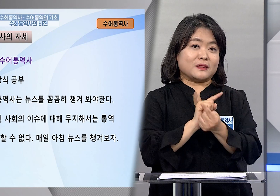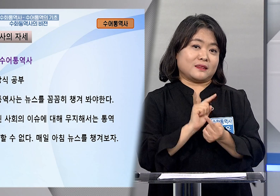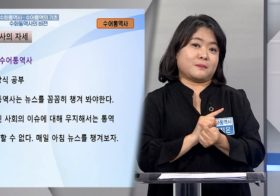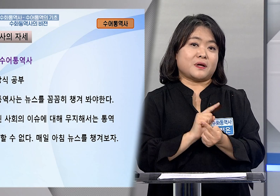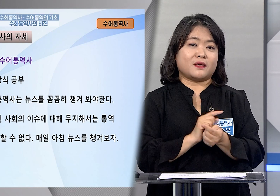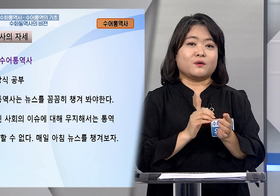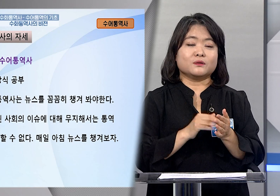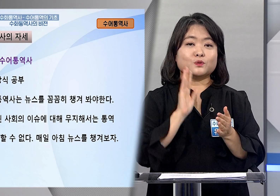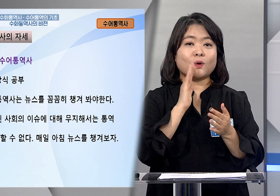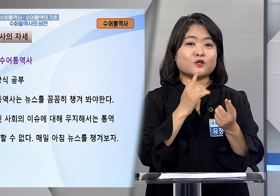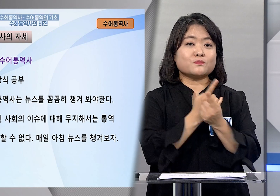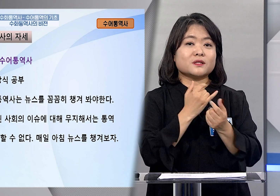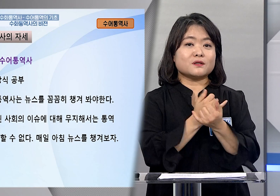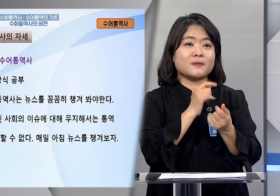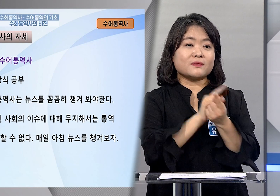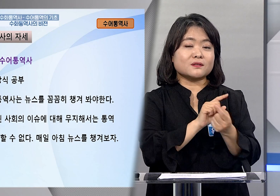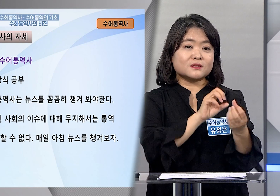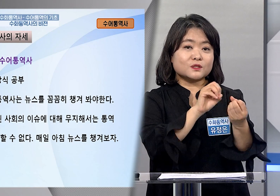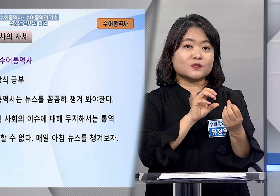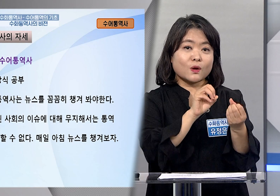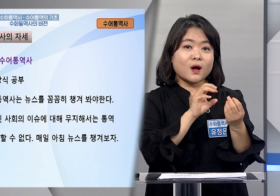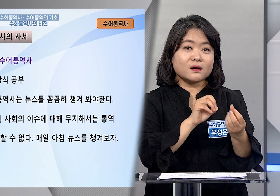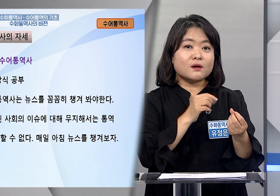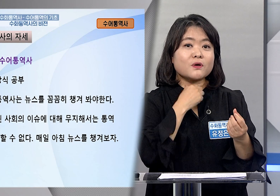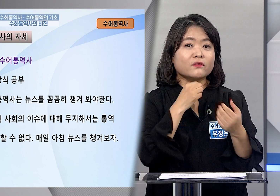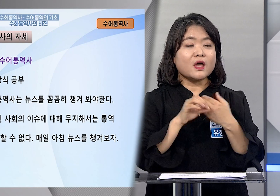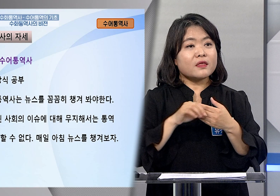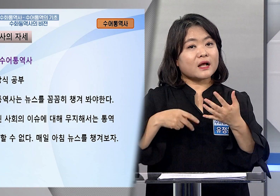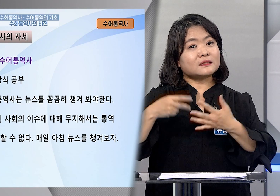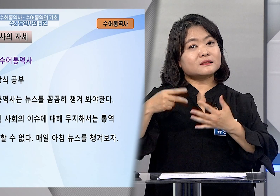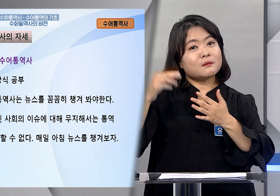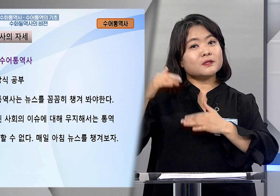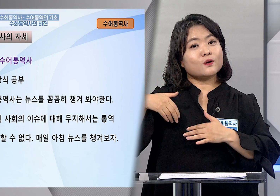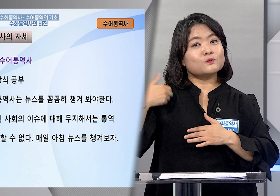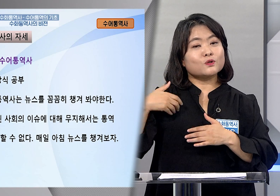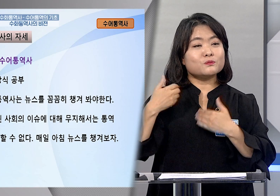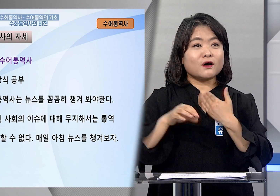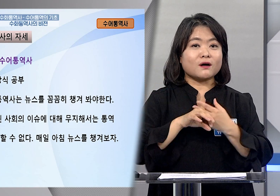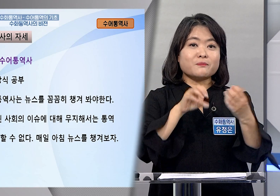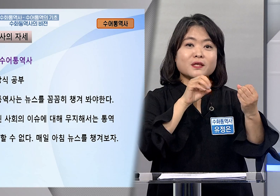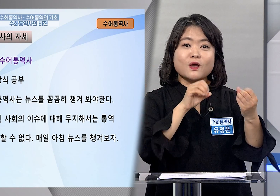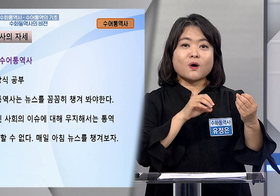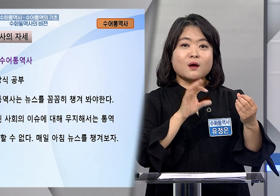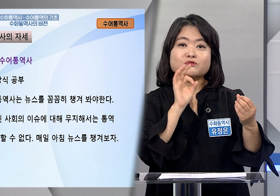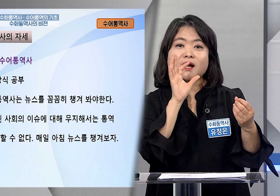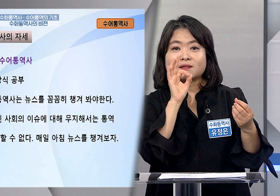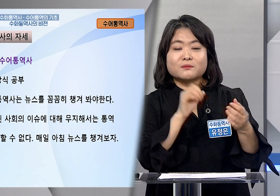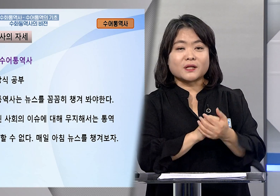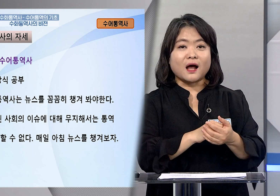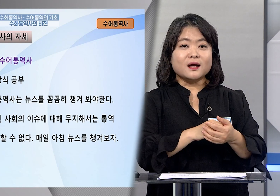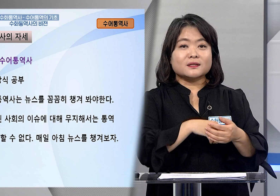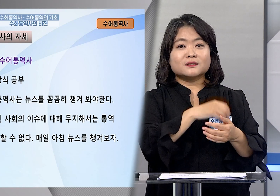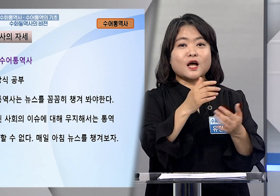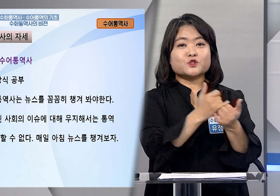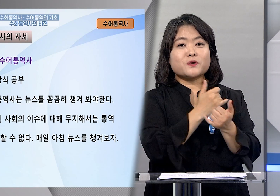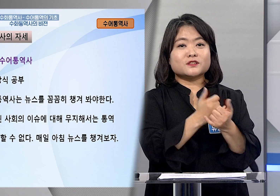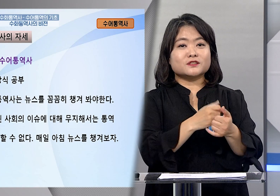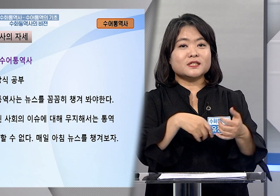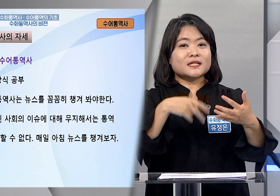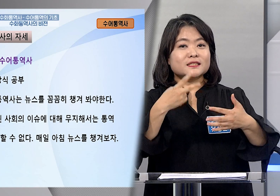만났단 말이에요. 농 아줌마들을 만나서 그들과 대화하려면 내가 드라마 내용을 모르면 함께 대화가 불가능합니다. 그 아줌마들은 그